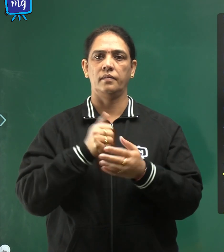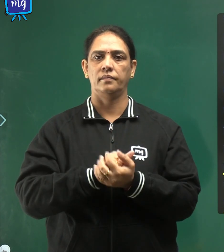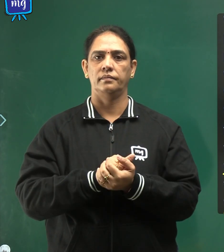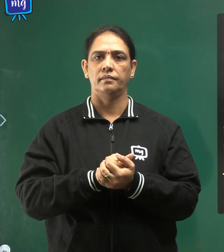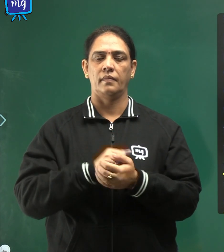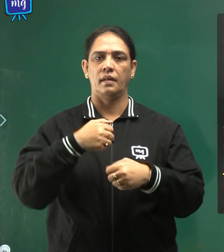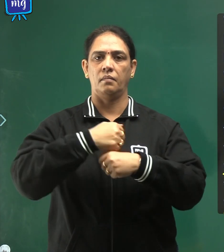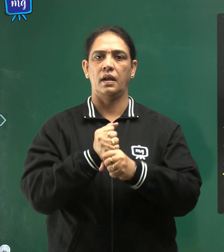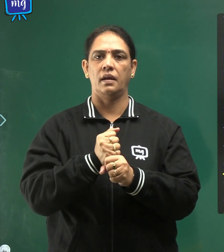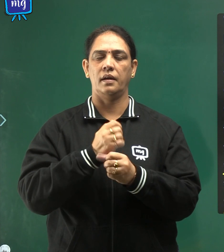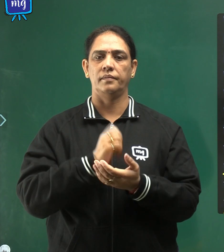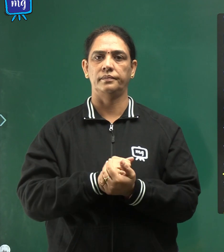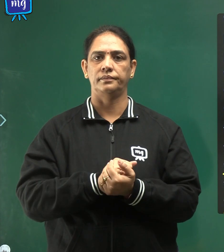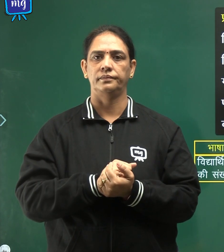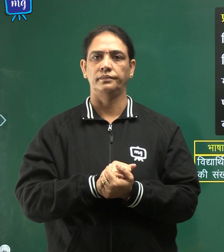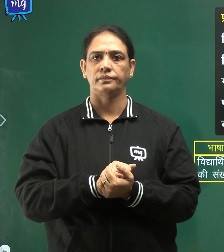खींचिए।